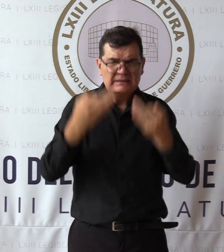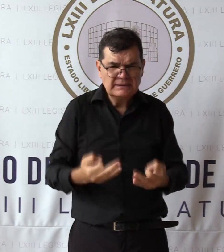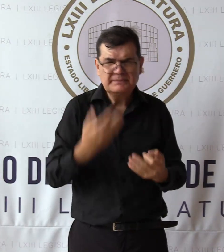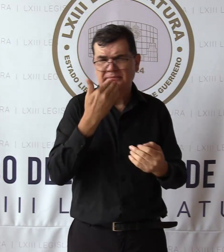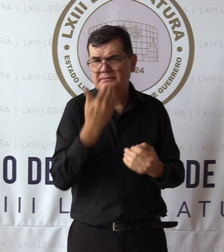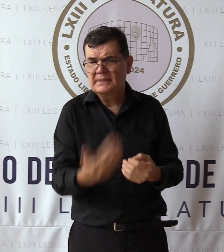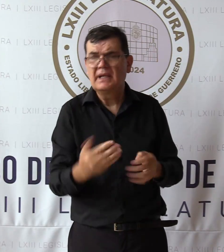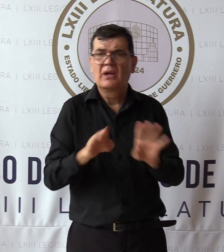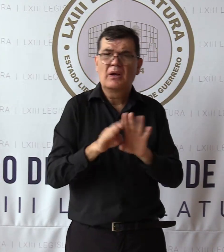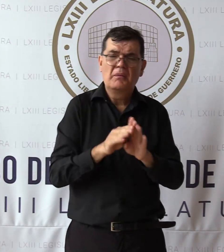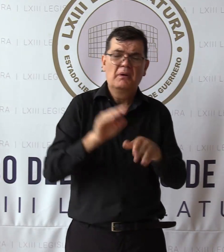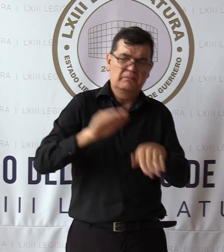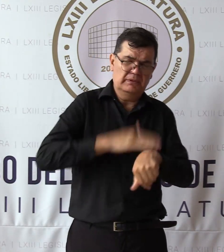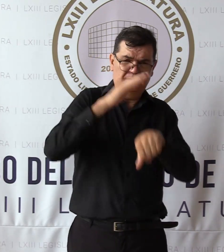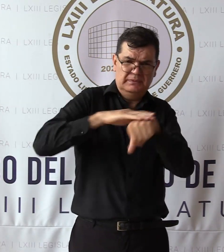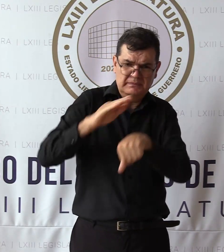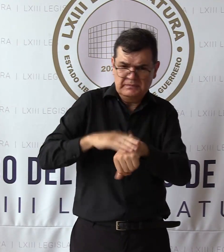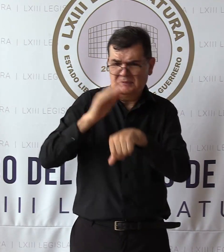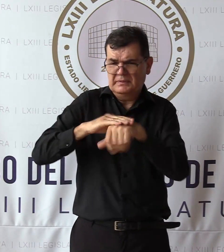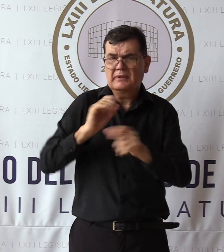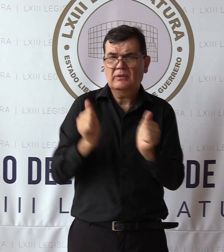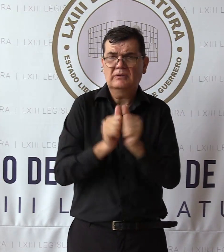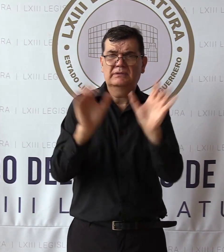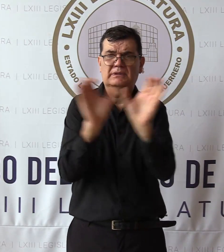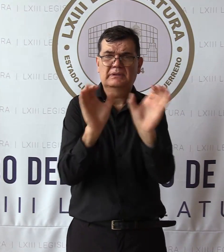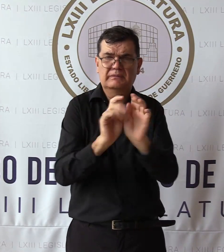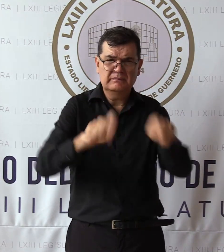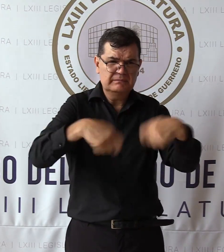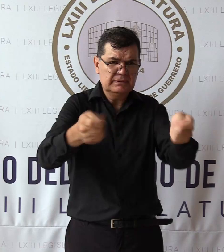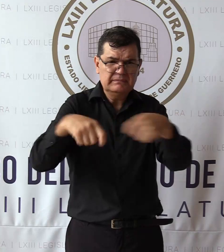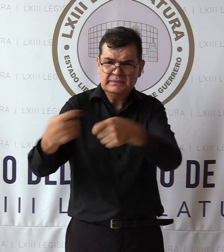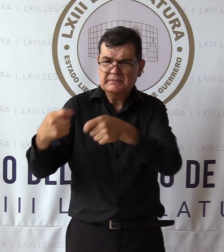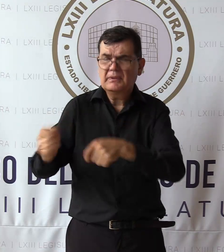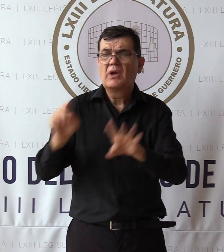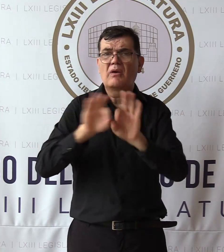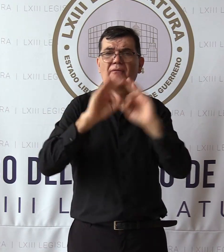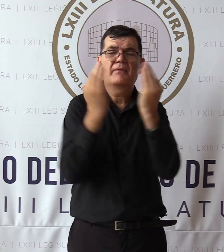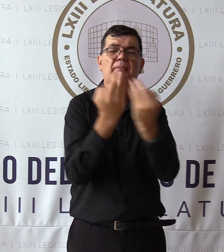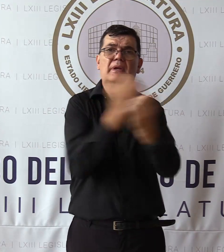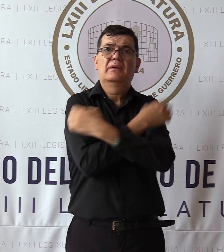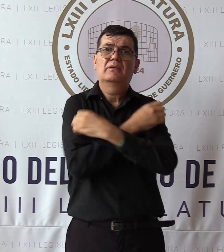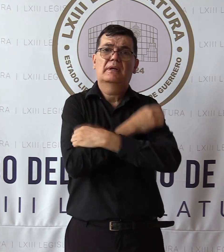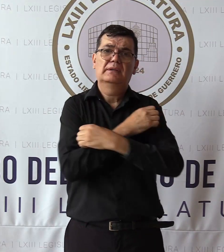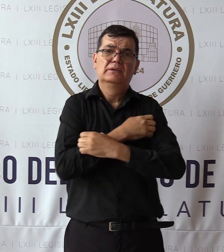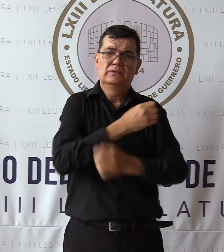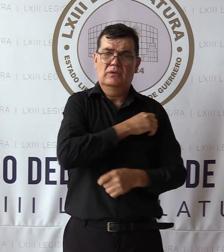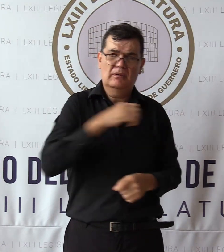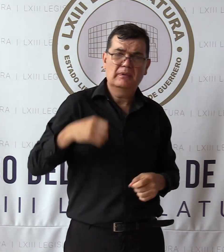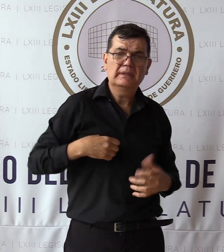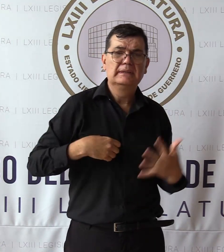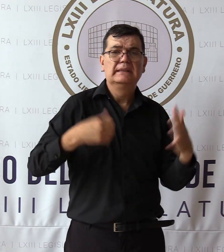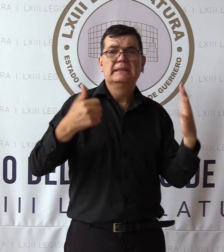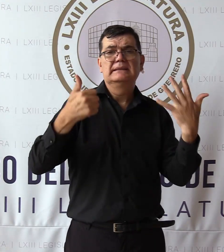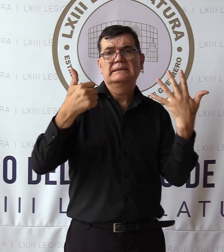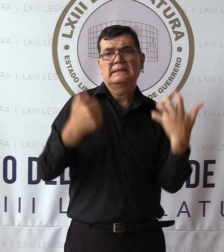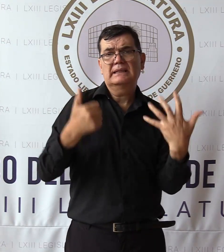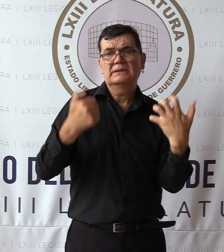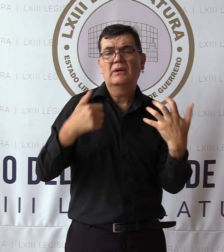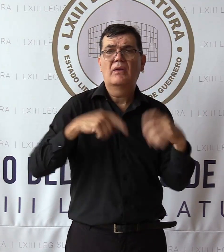de acreditación y certificación necesarios en los tipos de educación obligatoria. Y 6. Atender las necesidades de